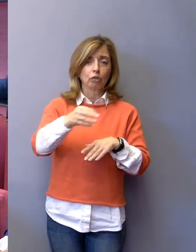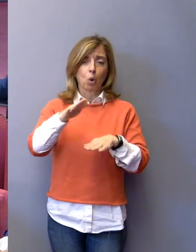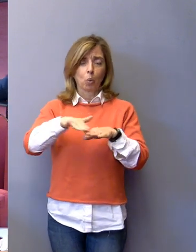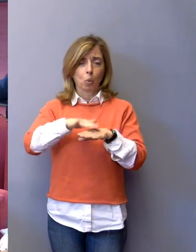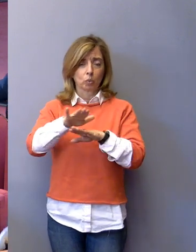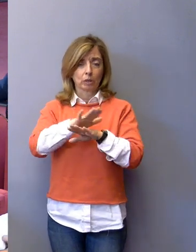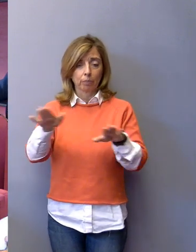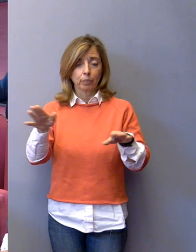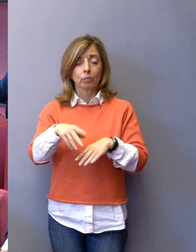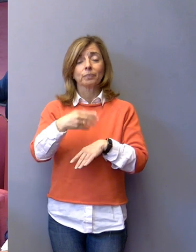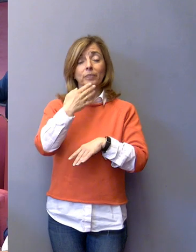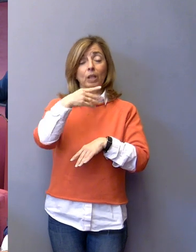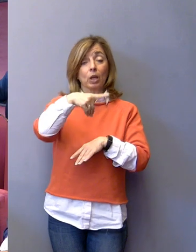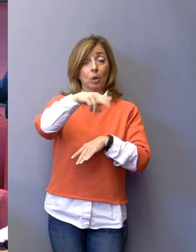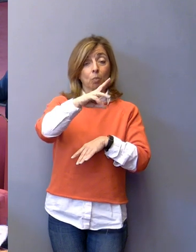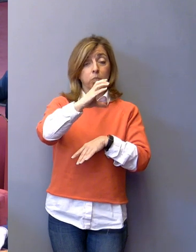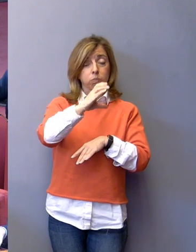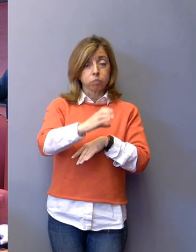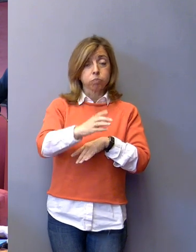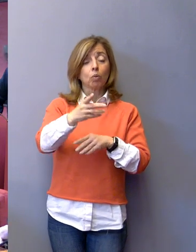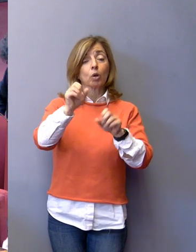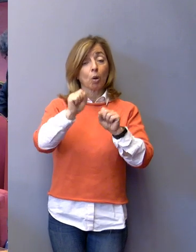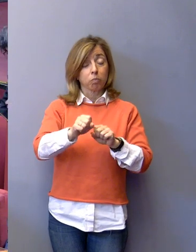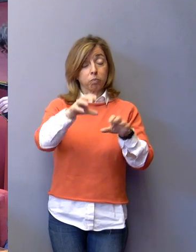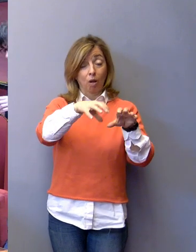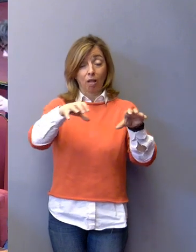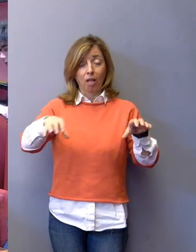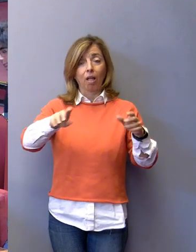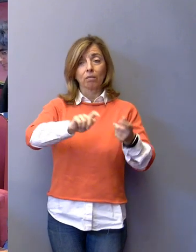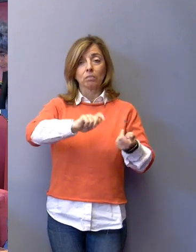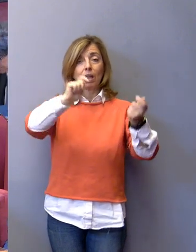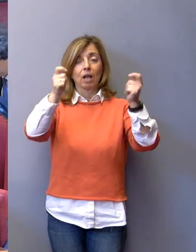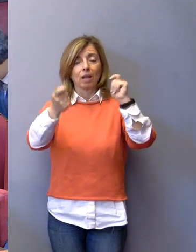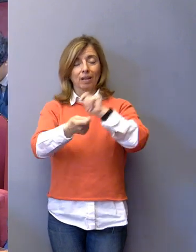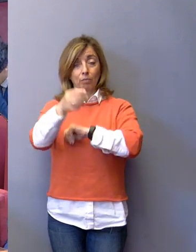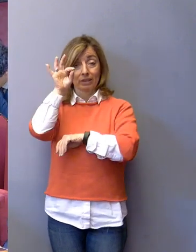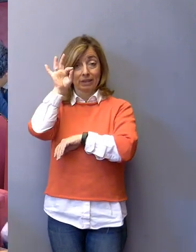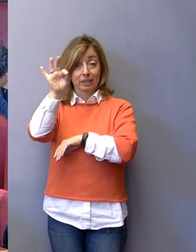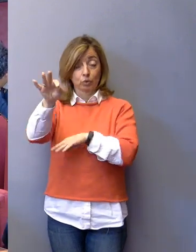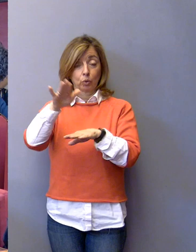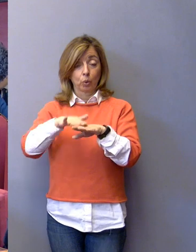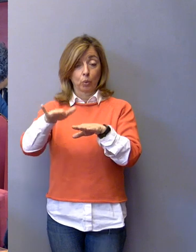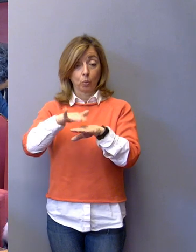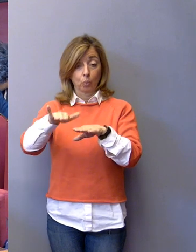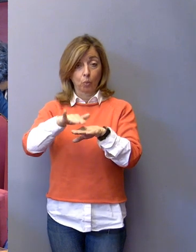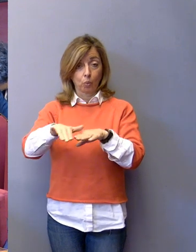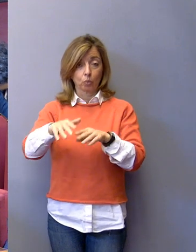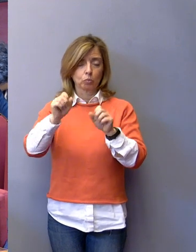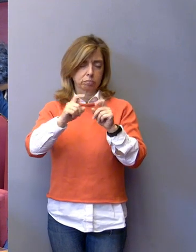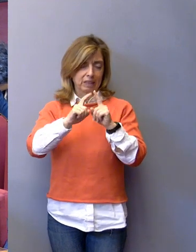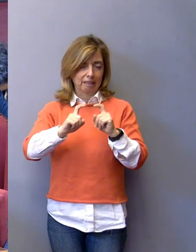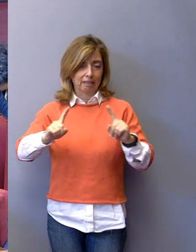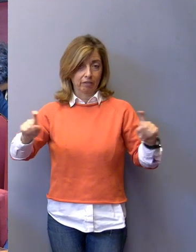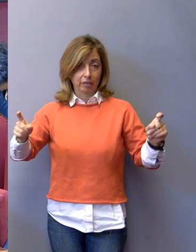puc vigente al fine di consentire un cambio di destinazione d'uso e di investimenti diversificati cioè noi abbiamo sicuramente un patrimonio